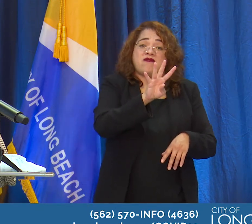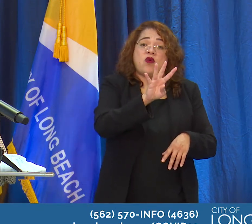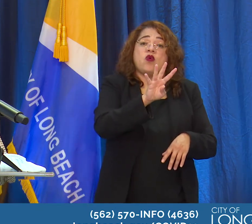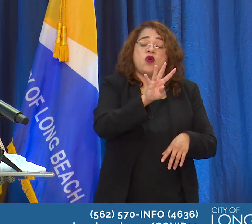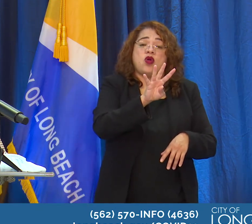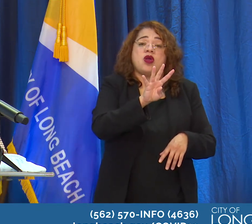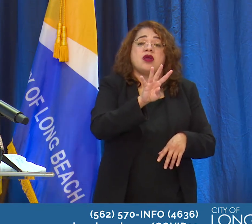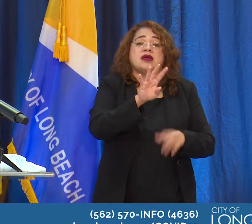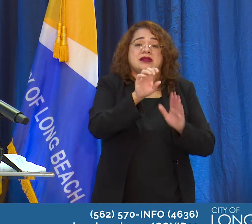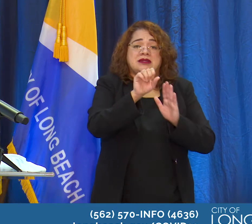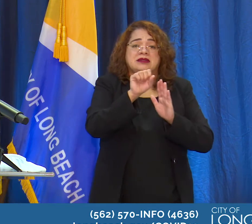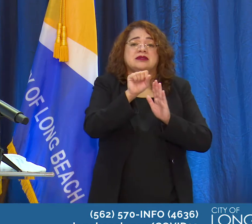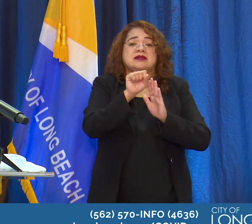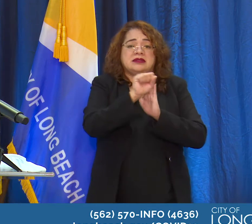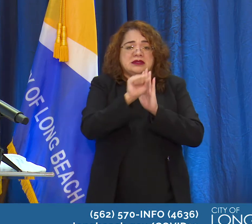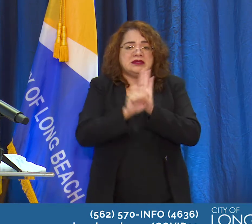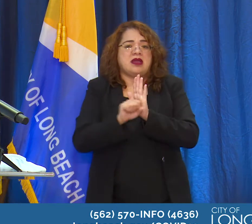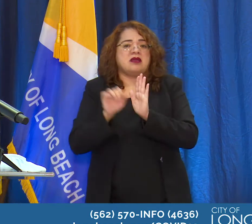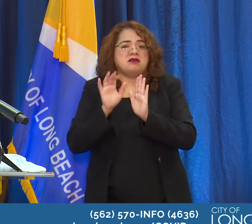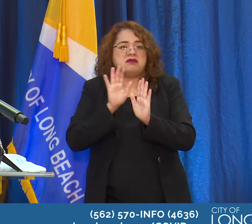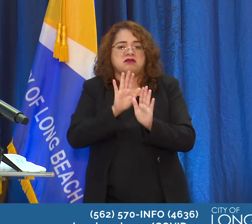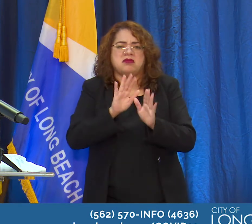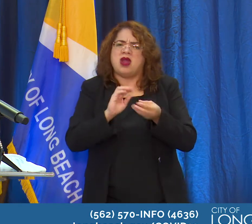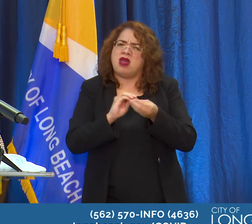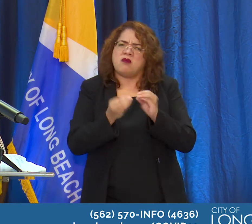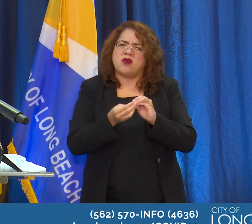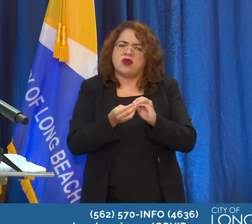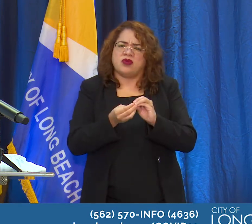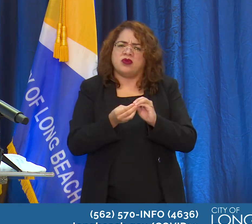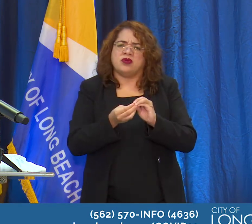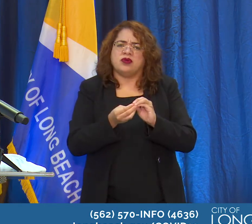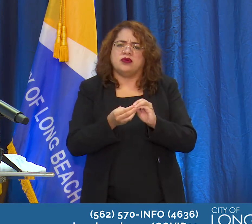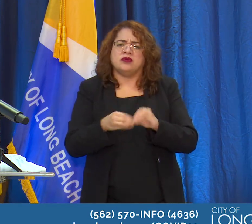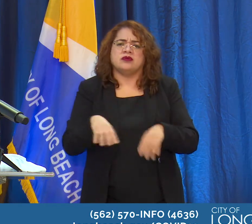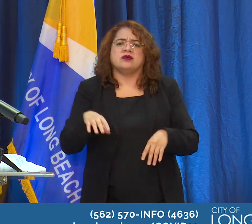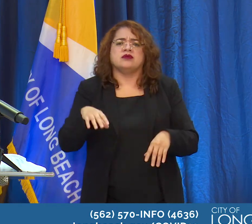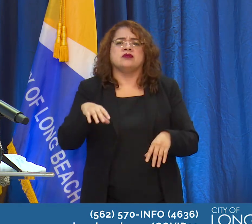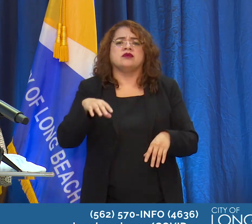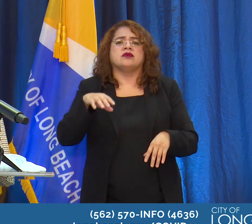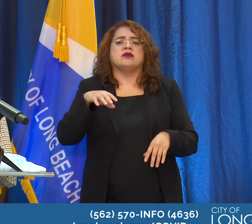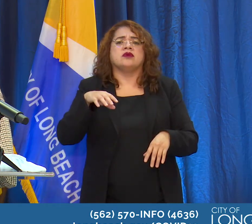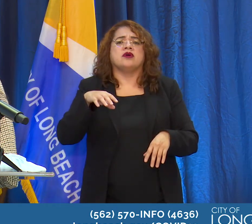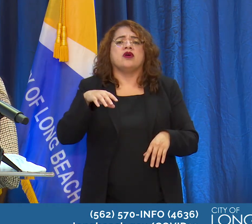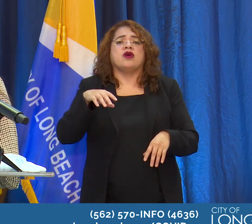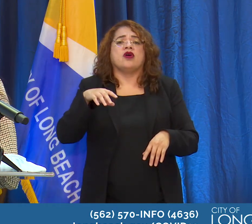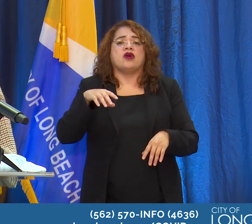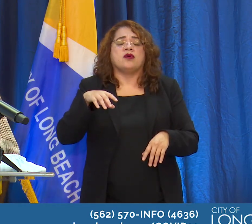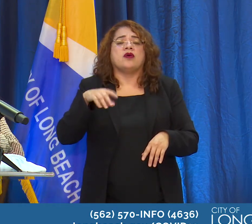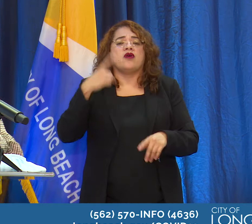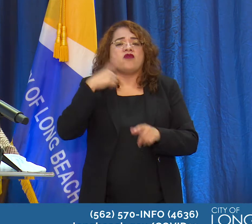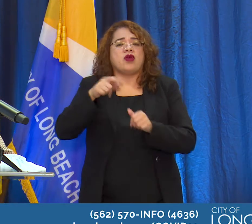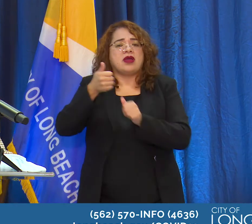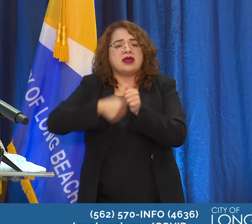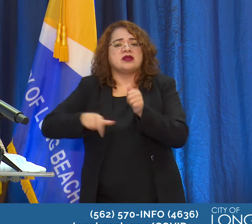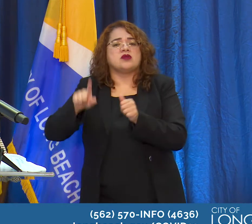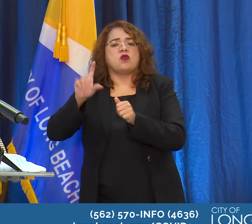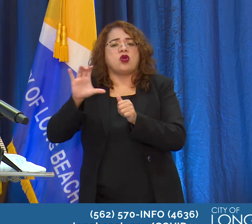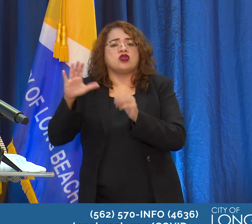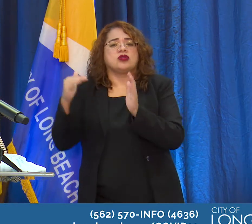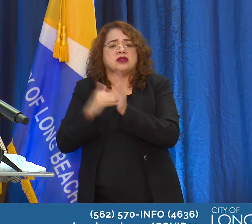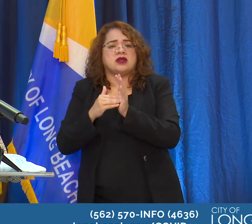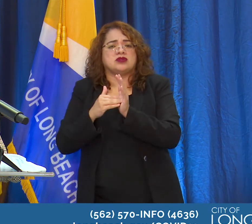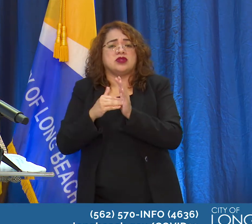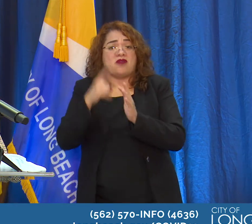Vamos ahora a hablar sobre la cuarta imagen que se mostró, que muestra los cambios en